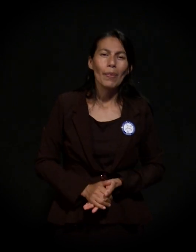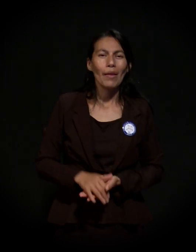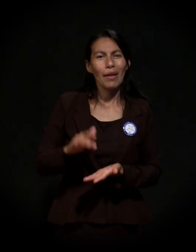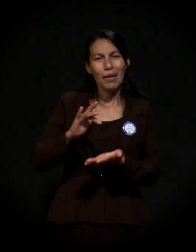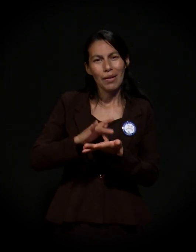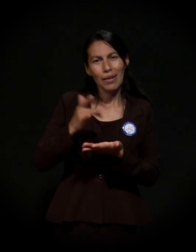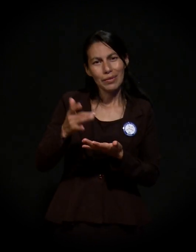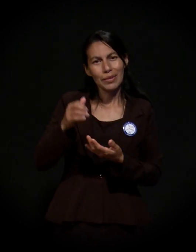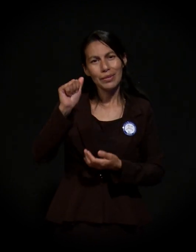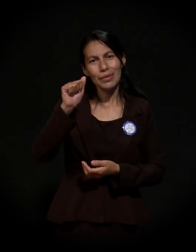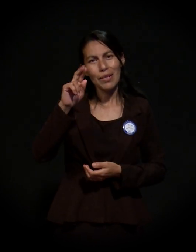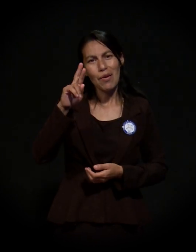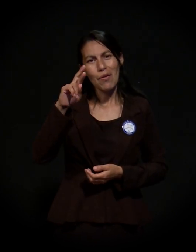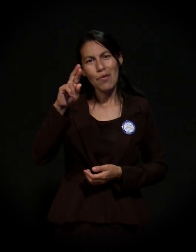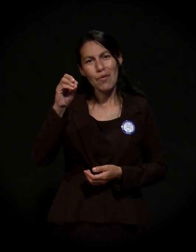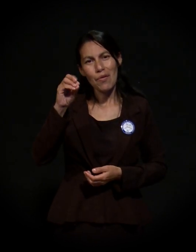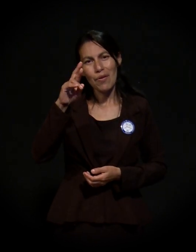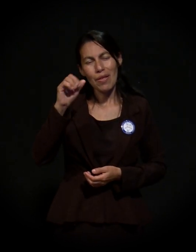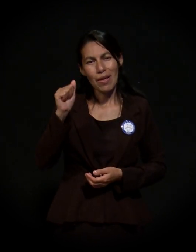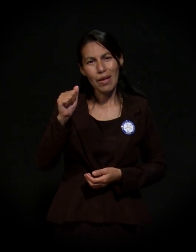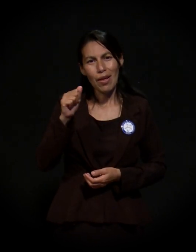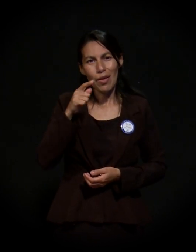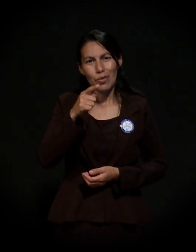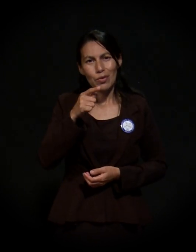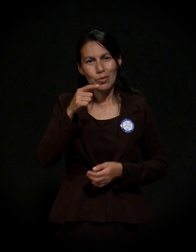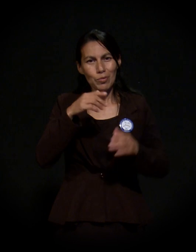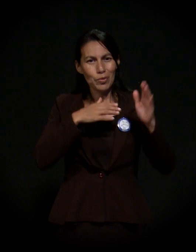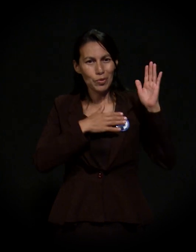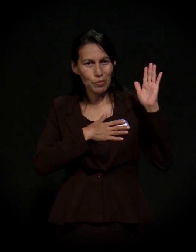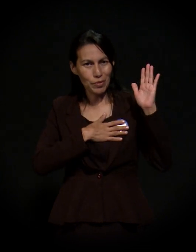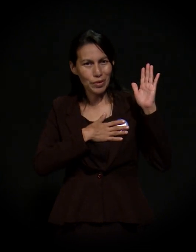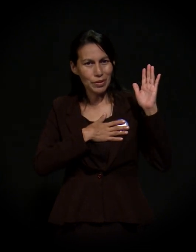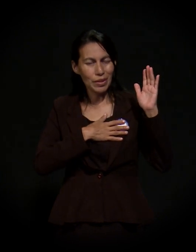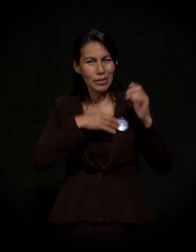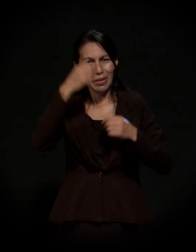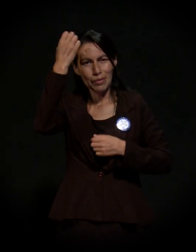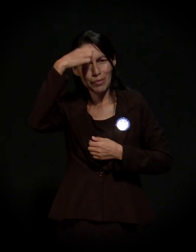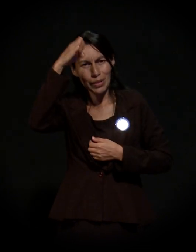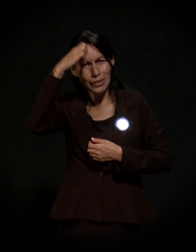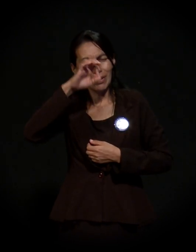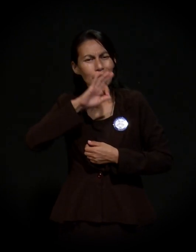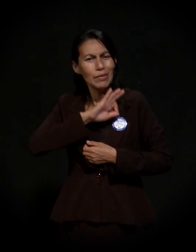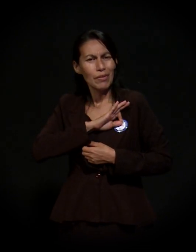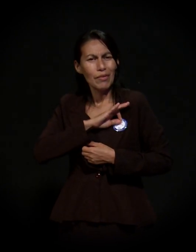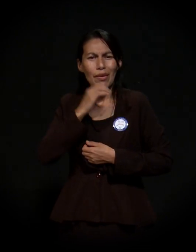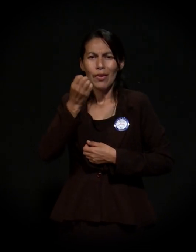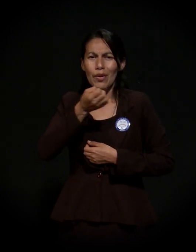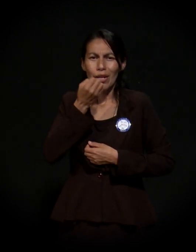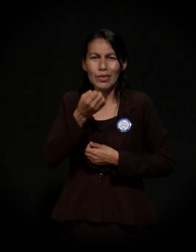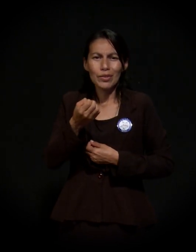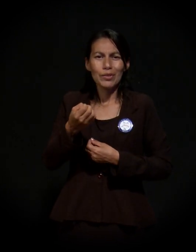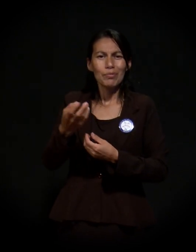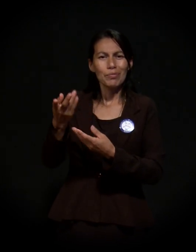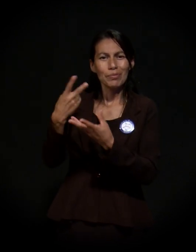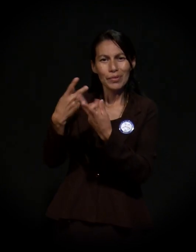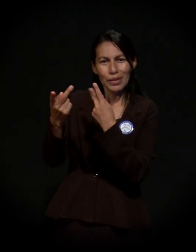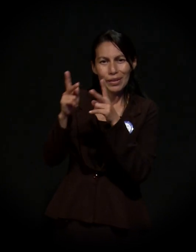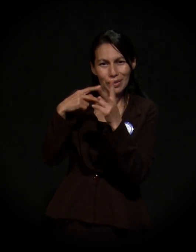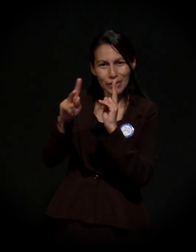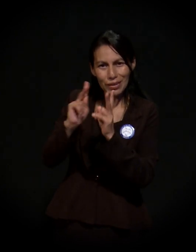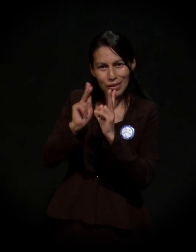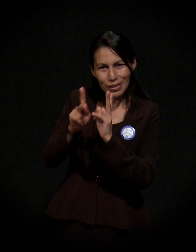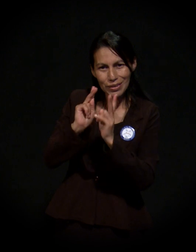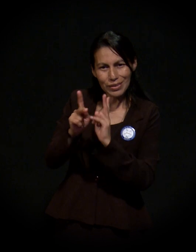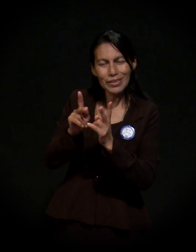Gracias, Aurora, por compartir tus promesas y tus experiencias de fe en oración con todos nosotros.